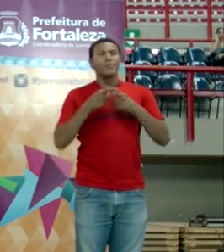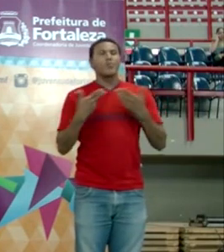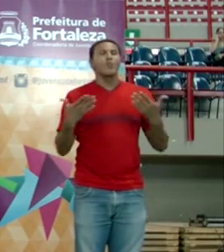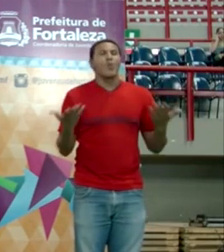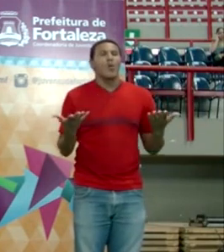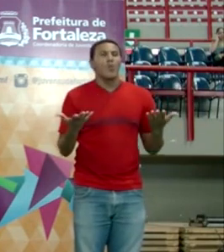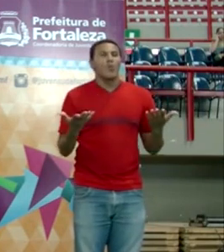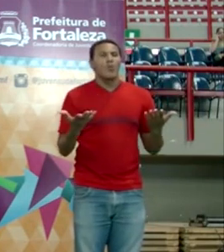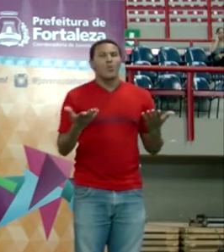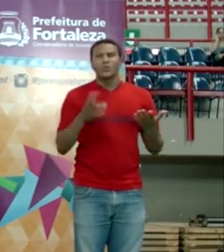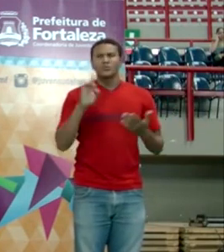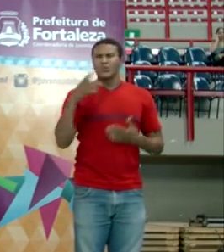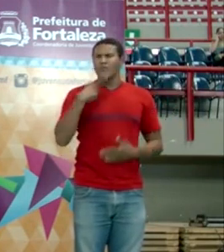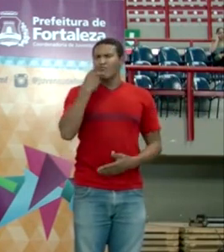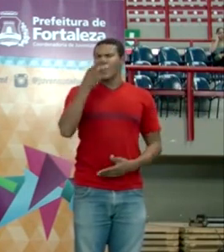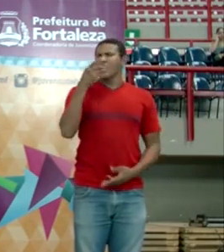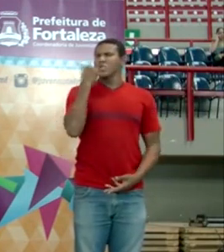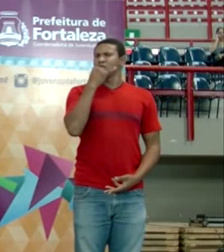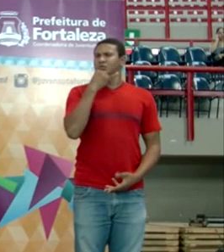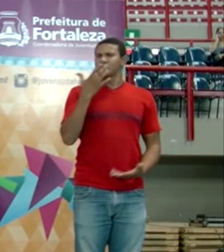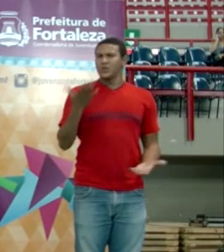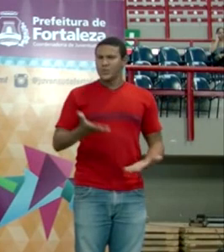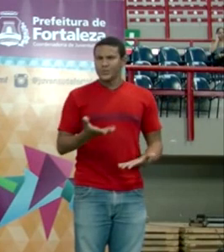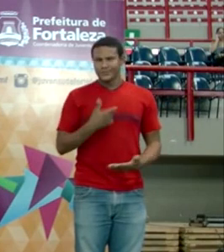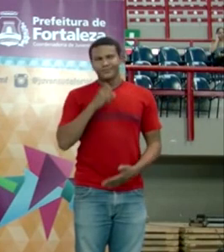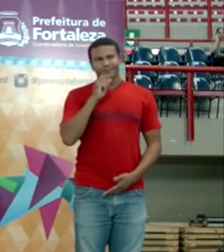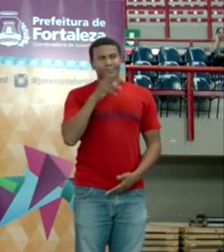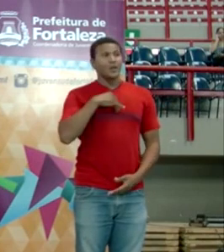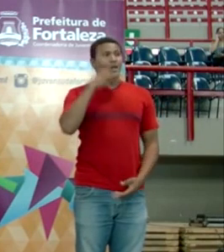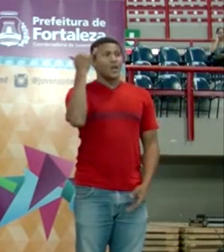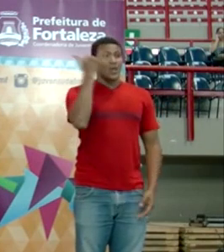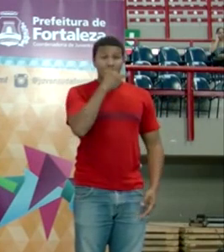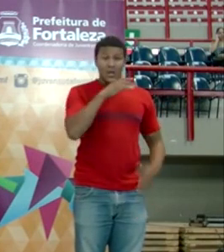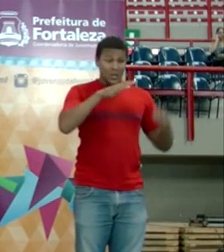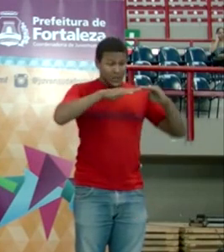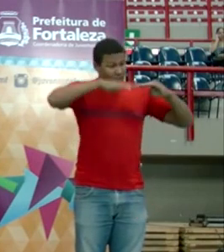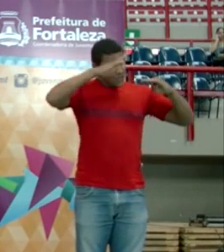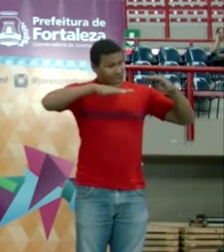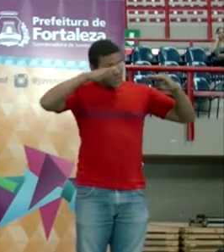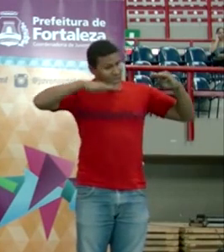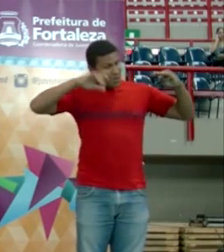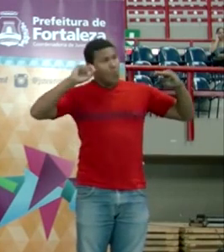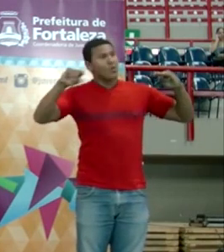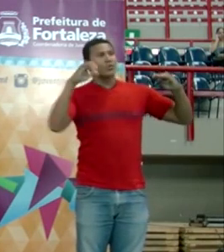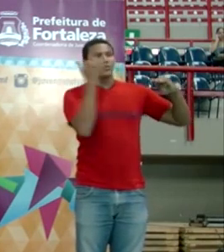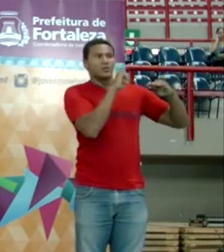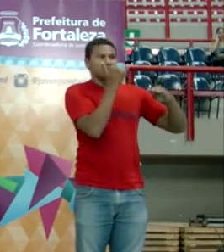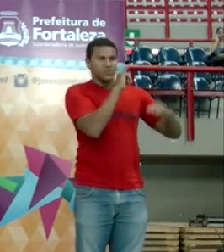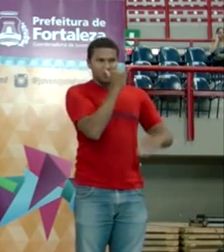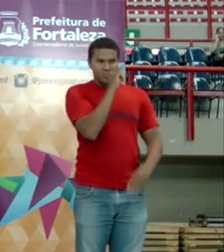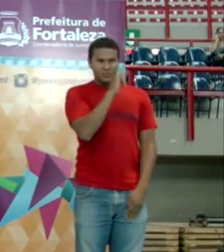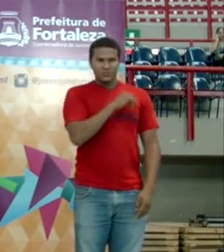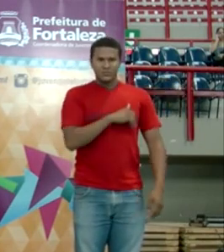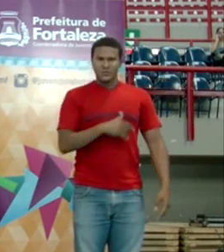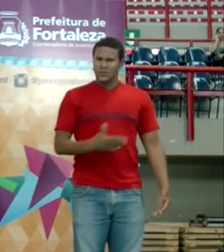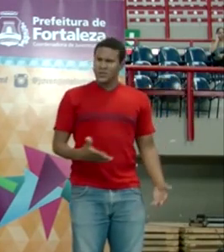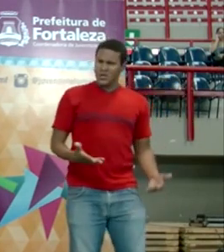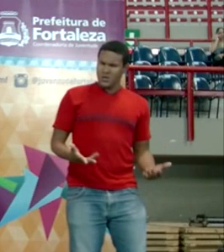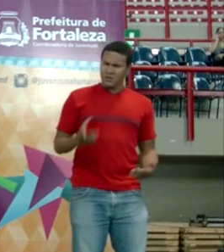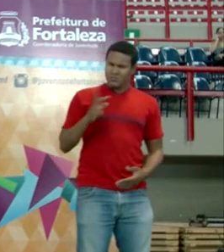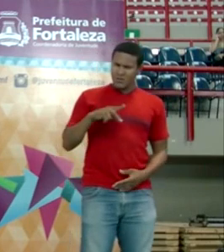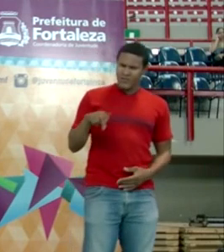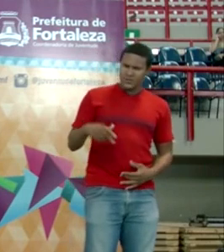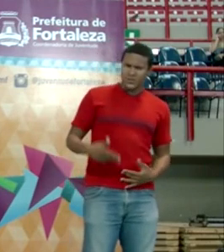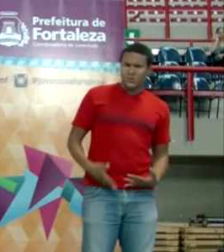Energia. Eu só falo de energia hoje, né? A onda só transporta energia. Professor, qual